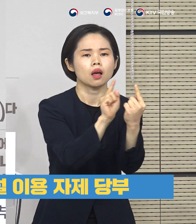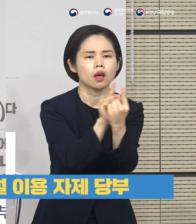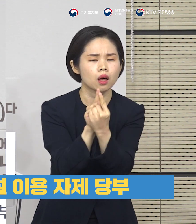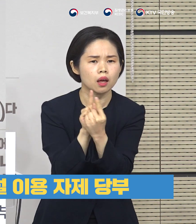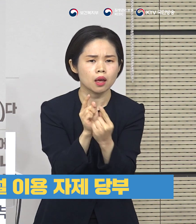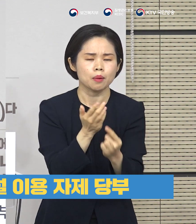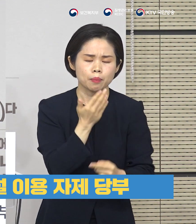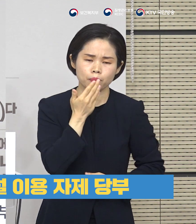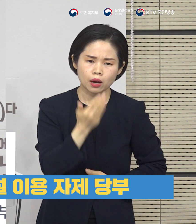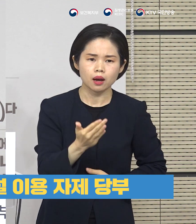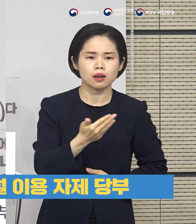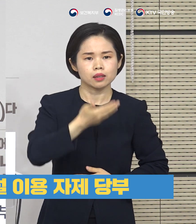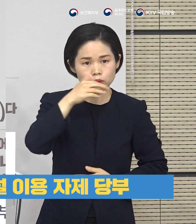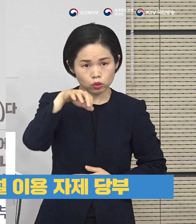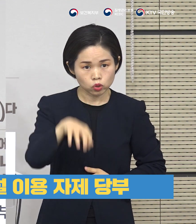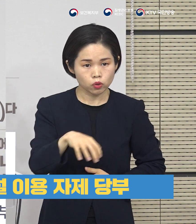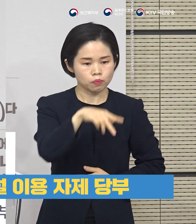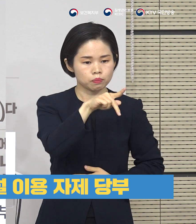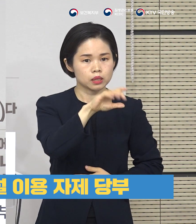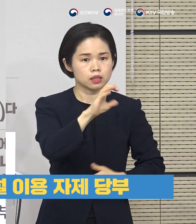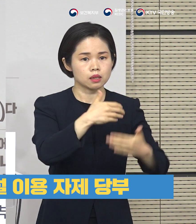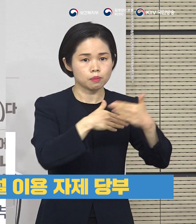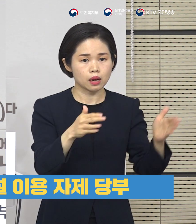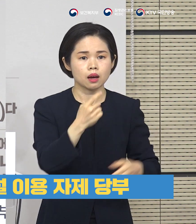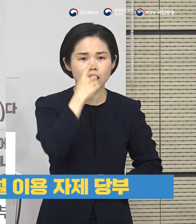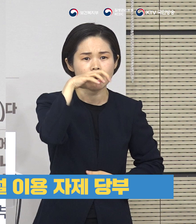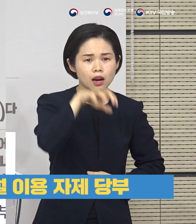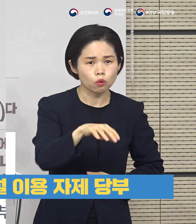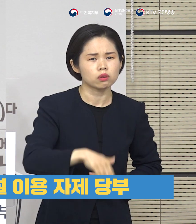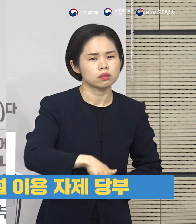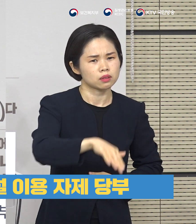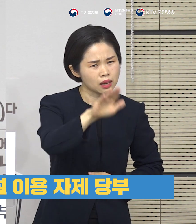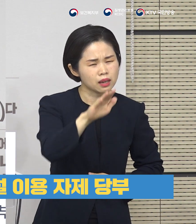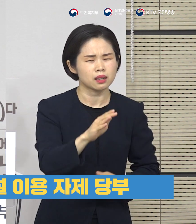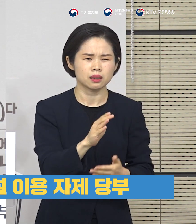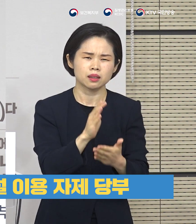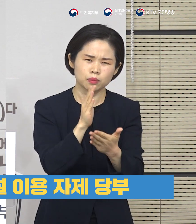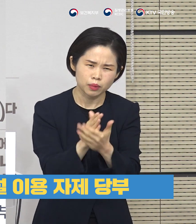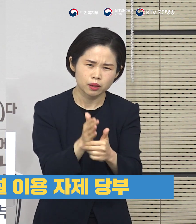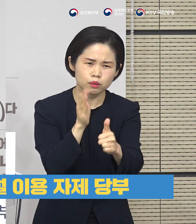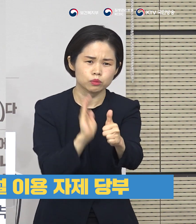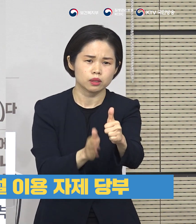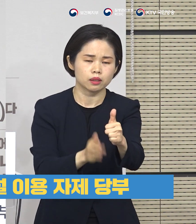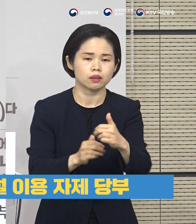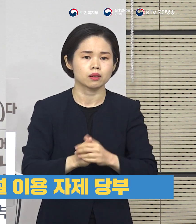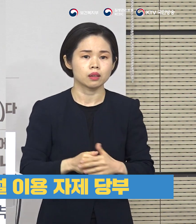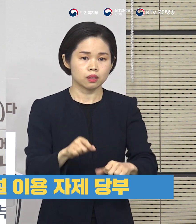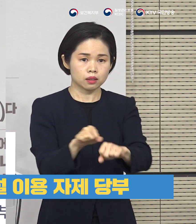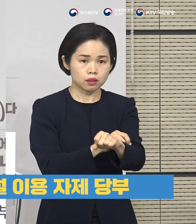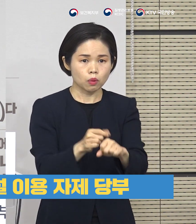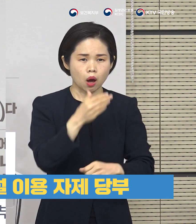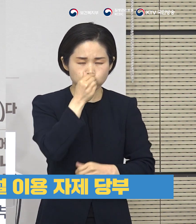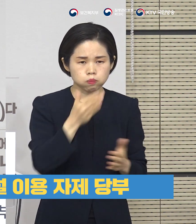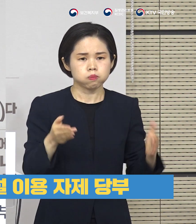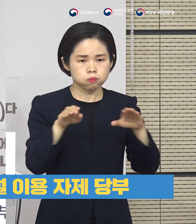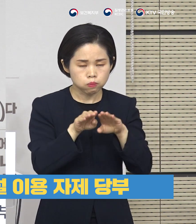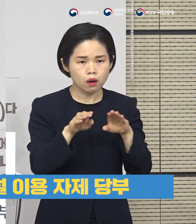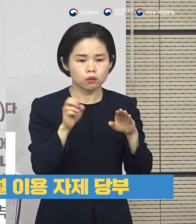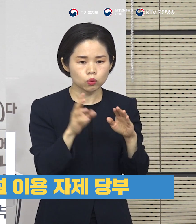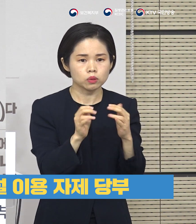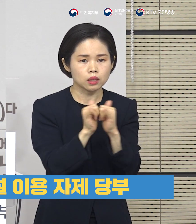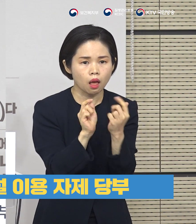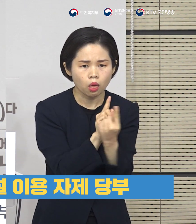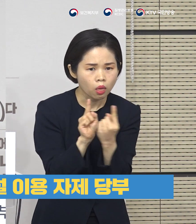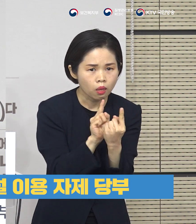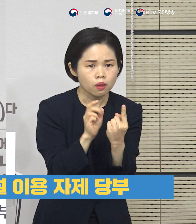모임과 행사를 취소하거나 연기하고 집에 머물러 주시며 많은 사람들이 동시에 밀접하게 접촉할